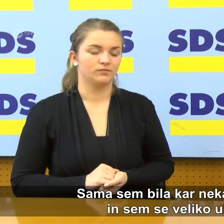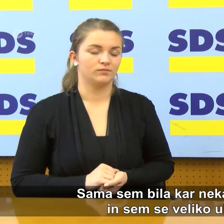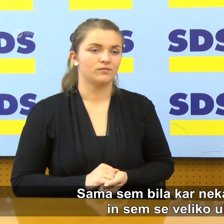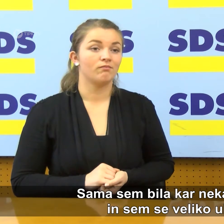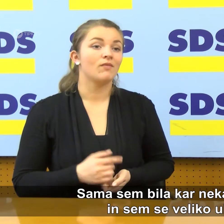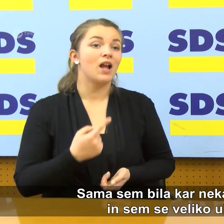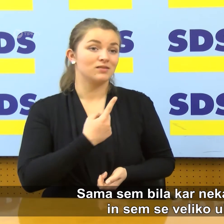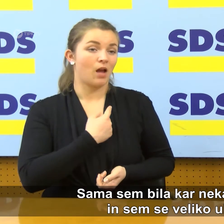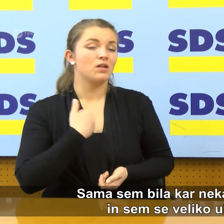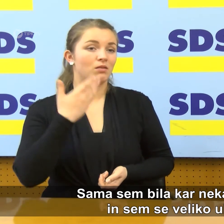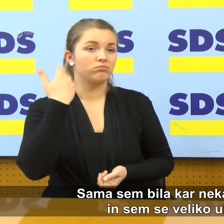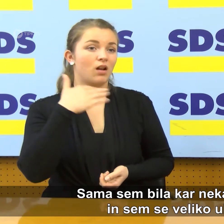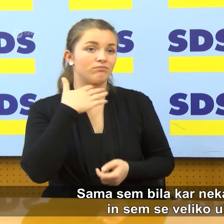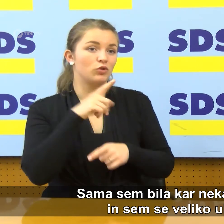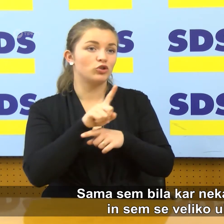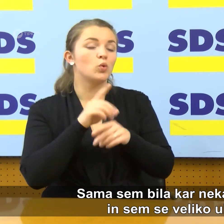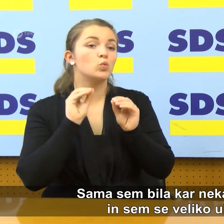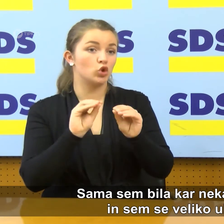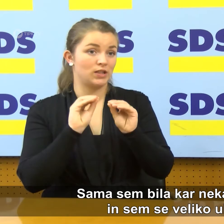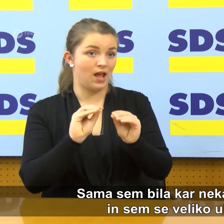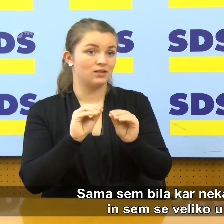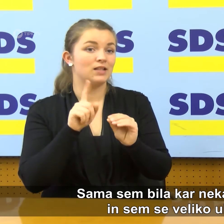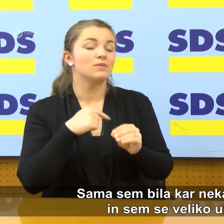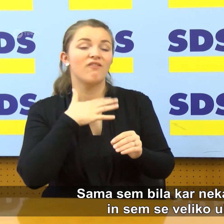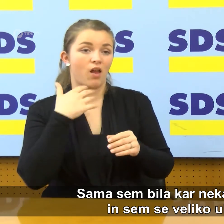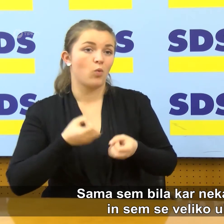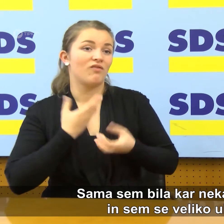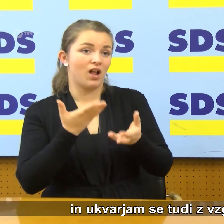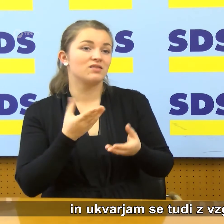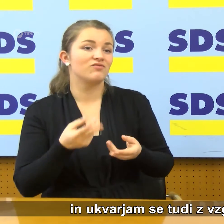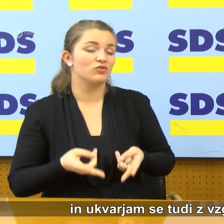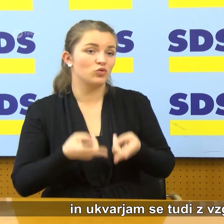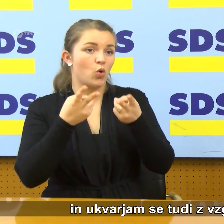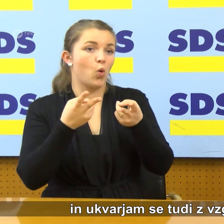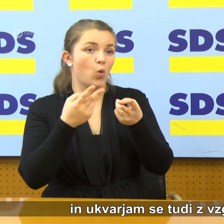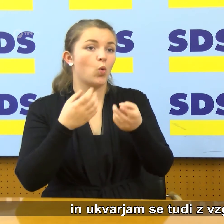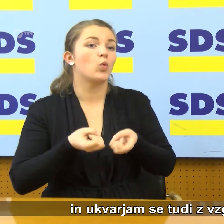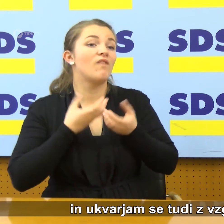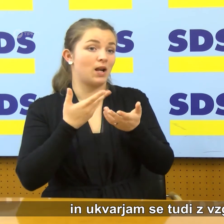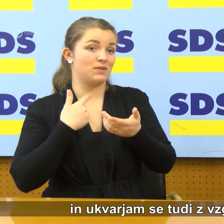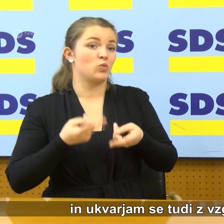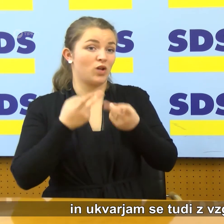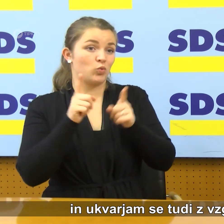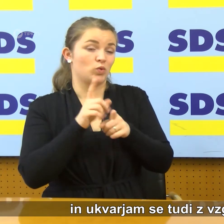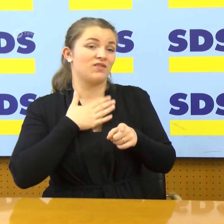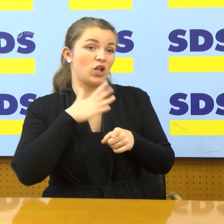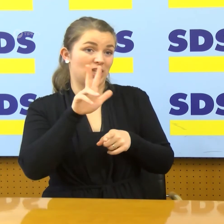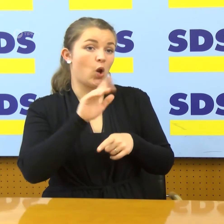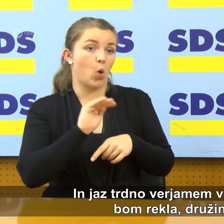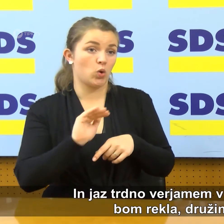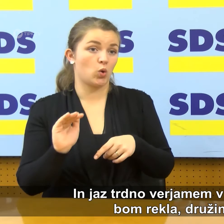Ja, sama sem bila kar nekaj časa tudi učiteljica in sem se veliko ukvarjala ukvarjam se vzgojo tudi svojih treh